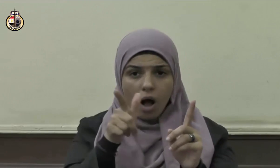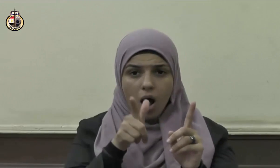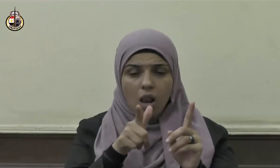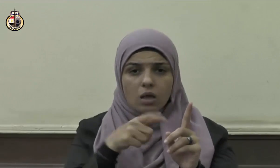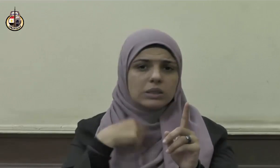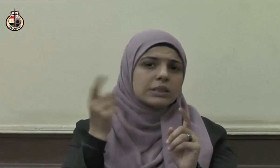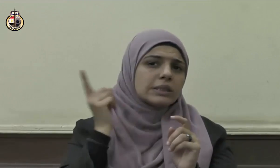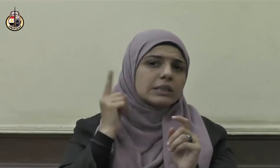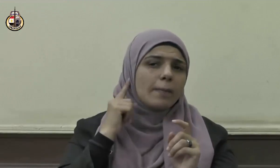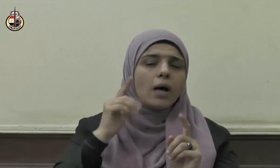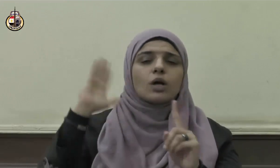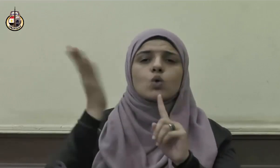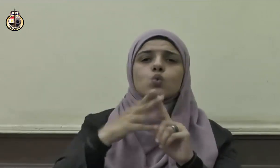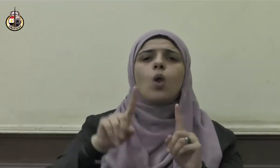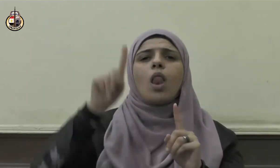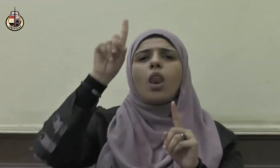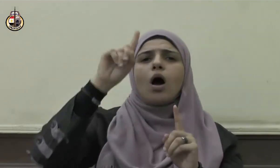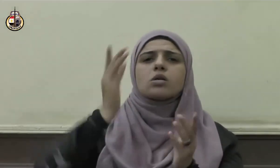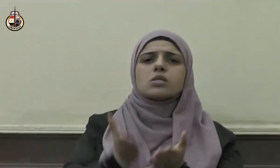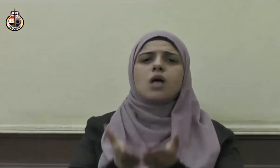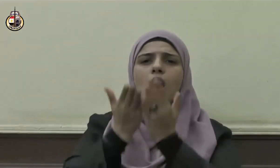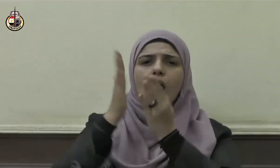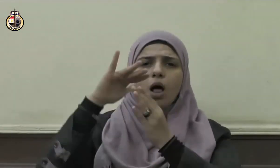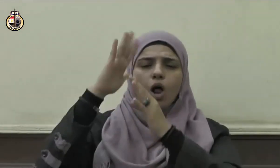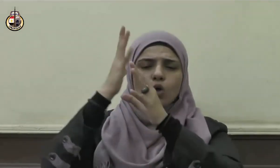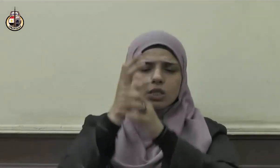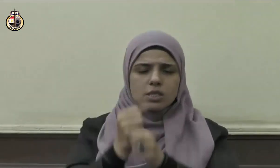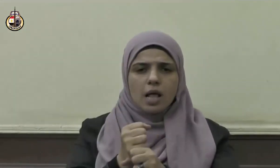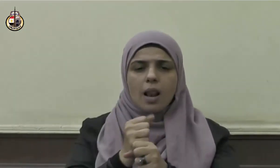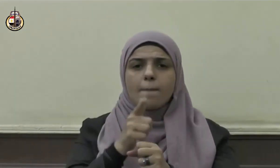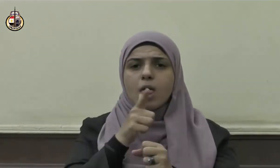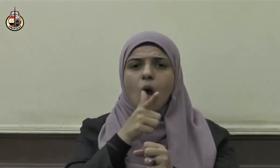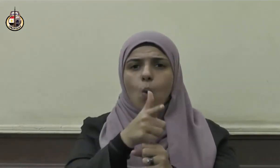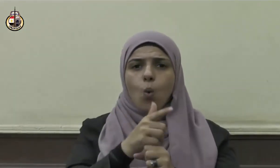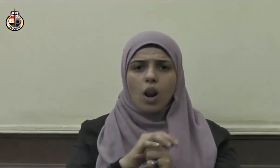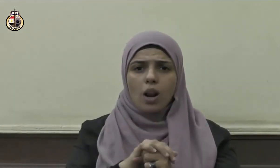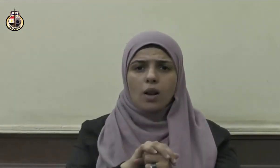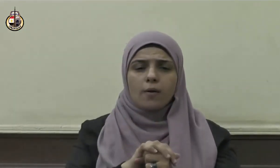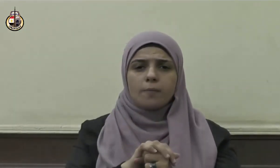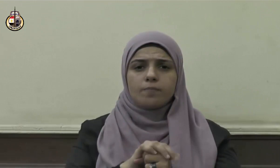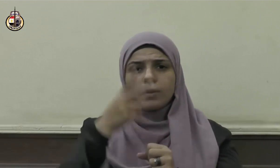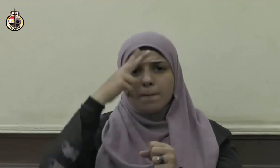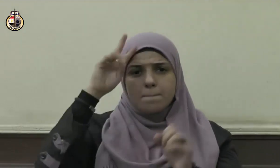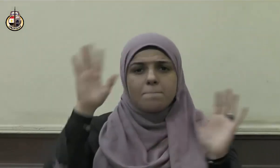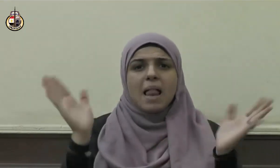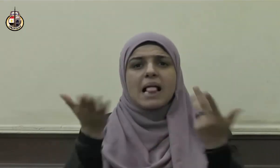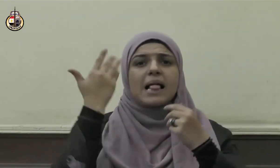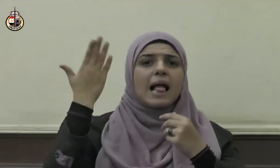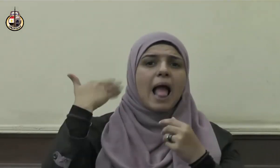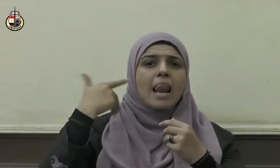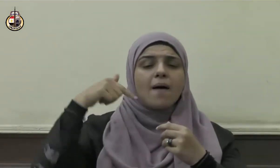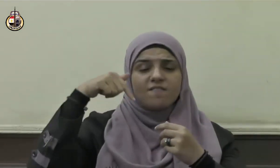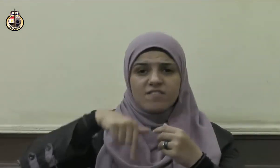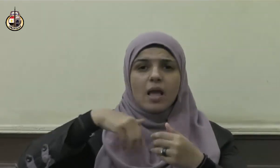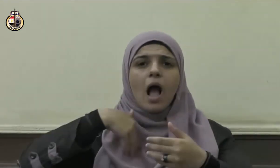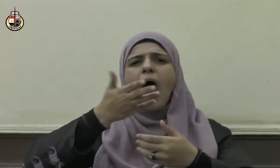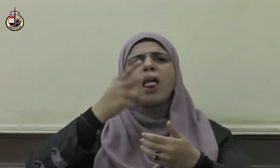سمعت رسول الله صلى الله عليه وسلم يقول من كان بينه وبين قوم